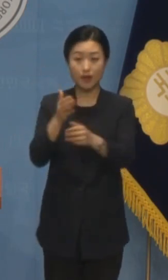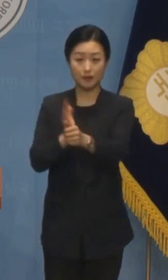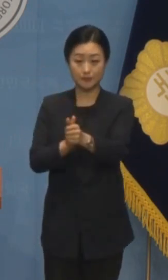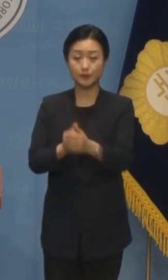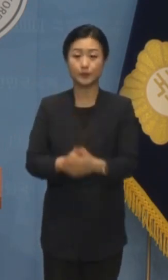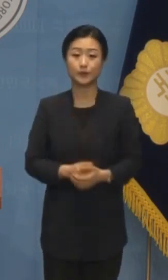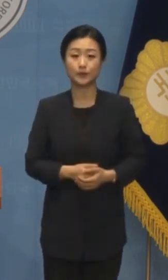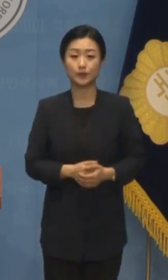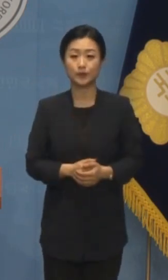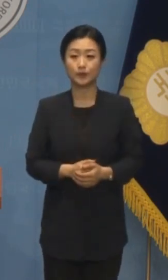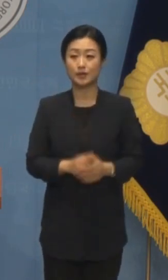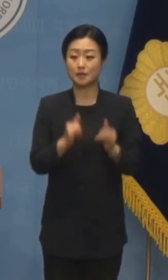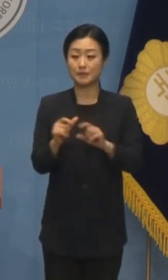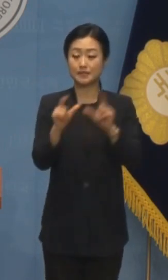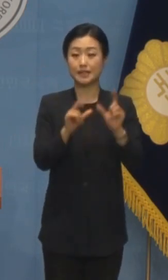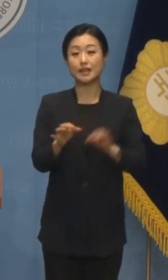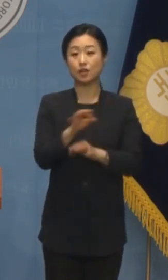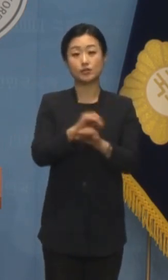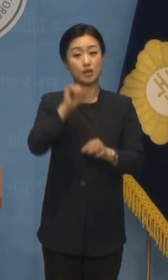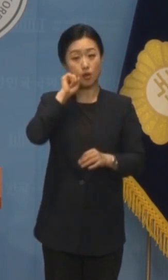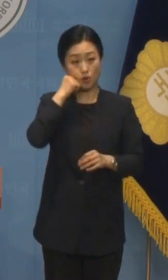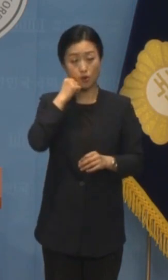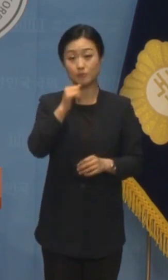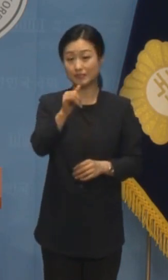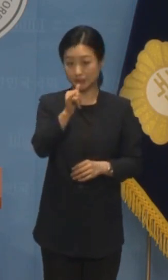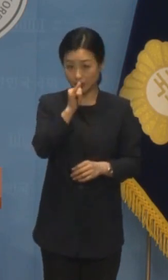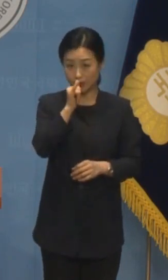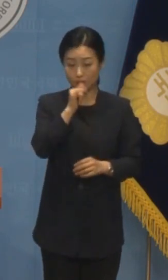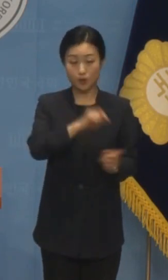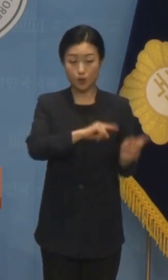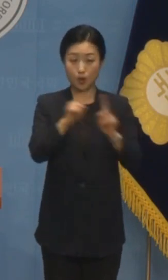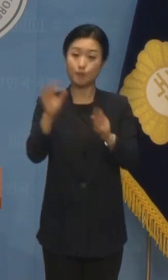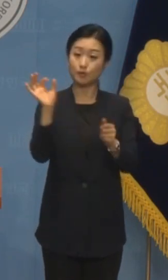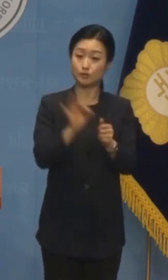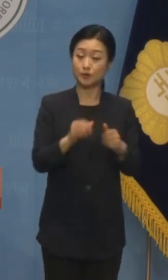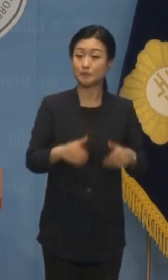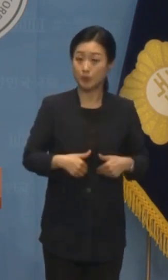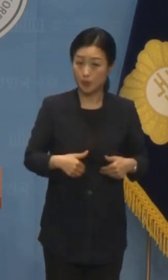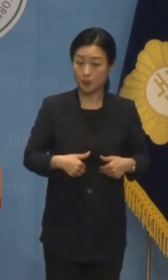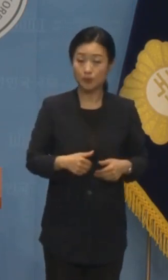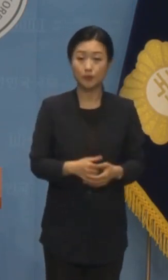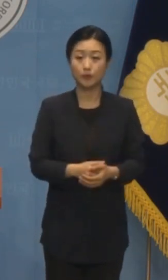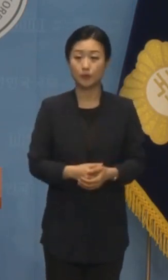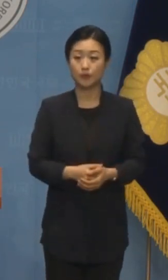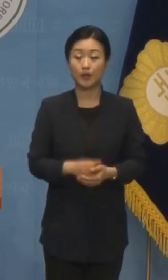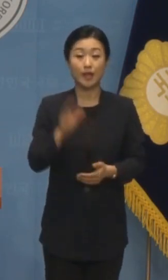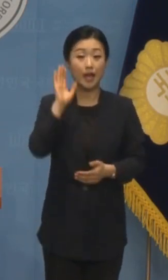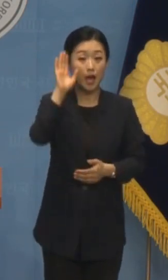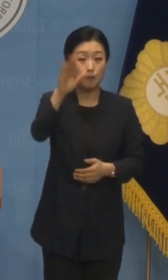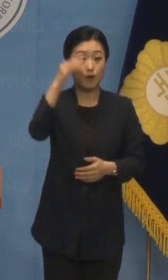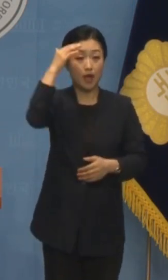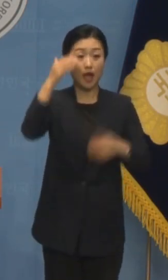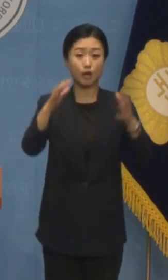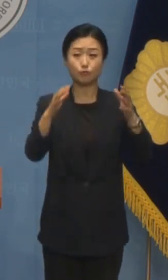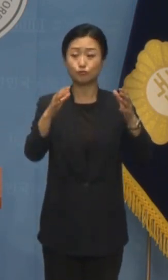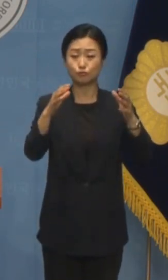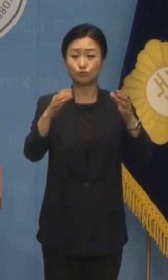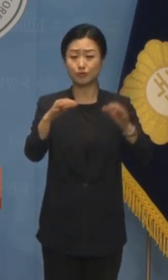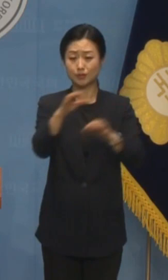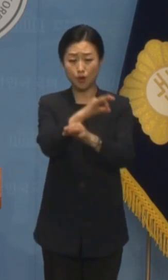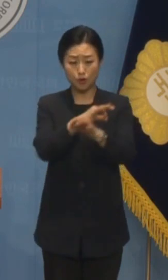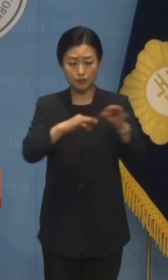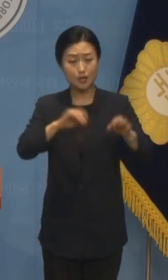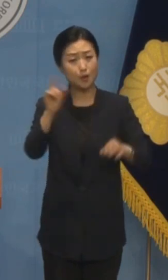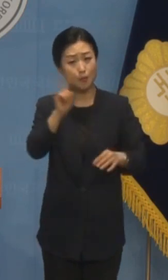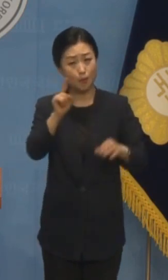합니다. 민생경제 어려움만이 민생회복지원금이 필요한 이유는 아닙니다. 이제 앞으로 대한민국이 어떤